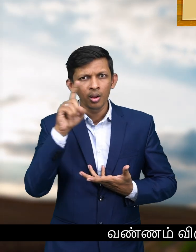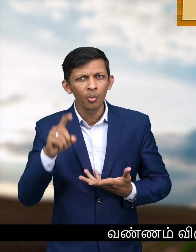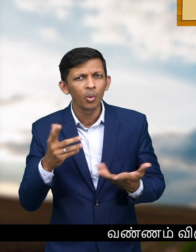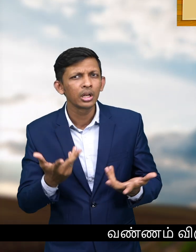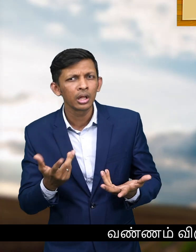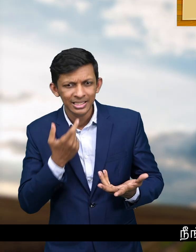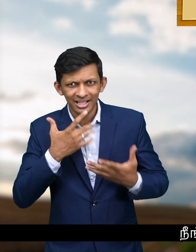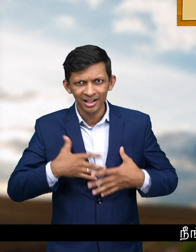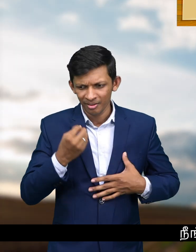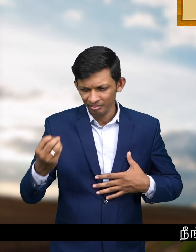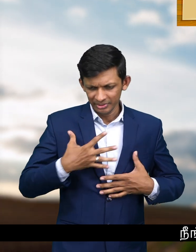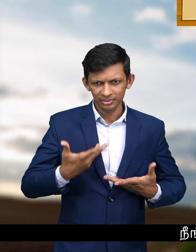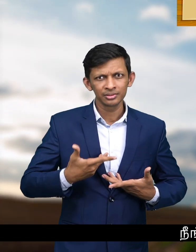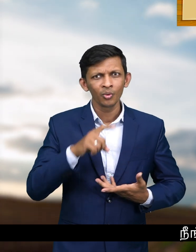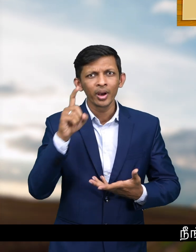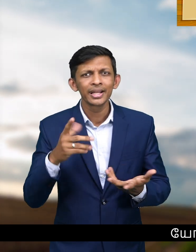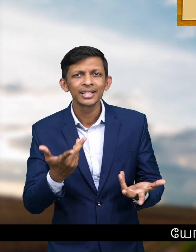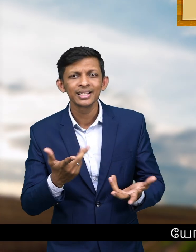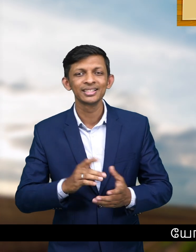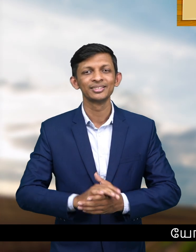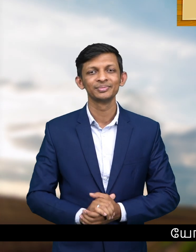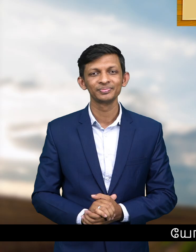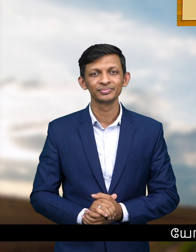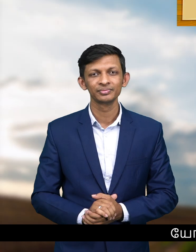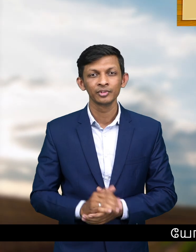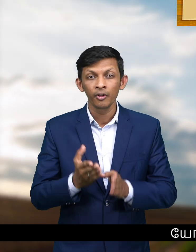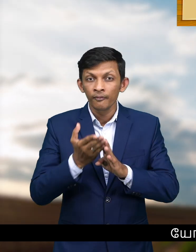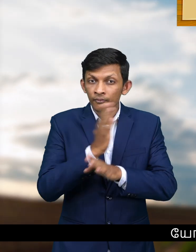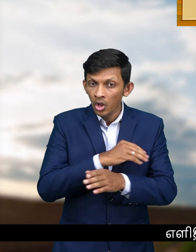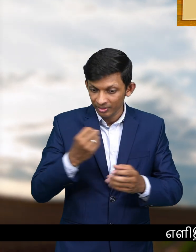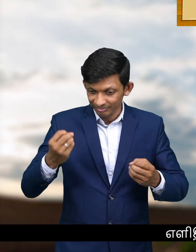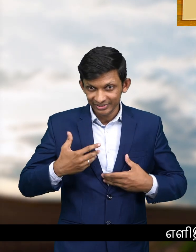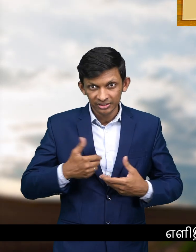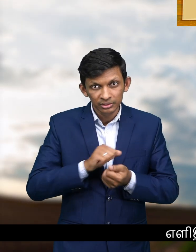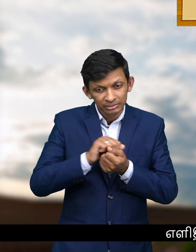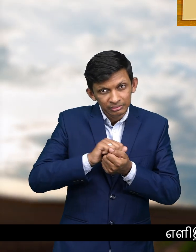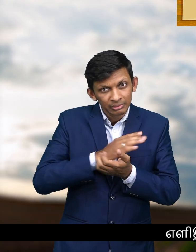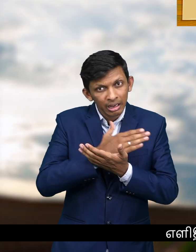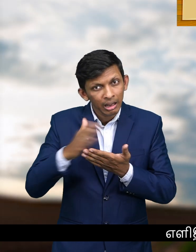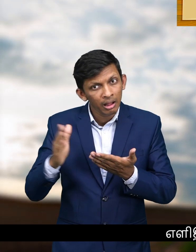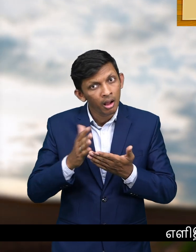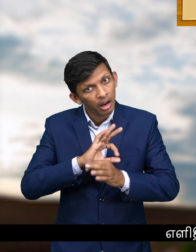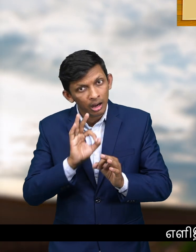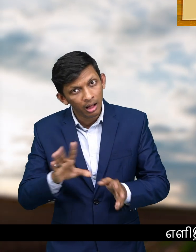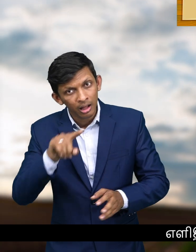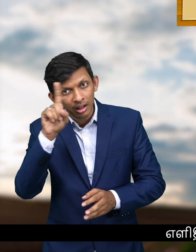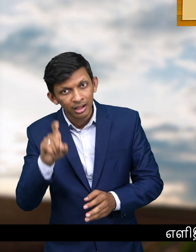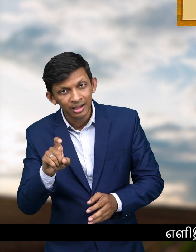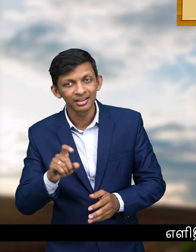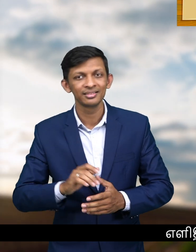என்ன நடக்கும் என்று நீங்கள் எப்போதாவது யோசித்திருக்கிறீர்களா? எளிதில் மறைந்து விடுமா?